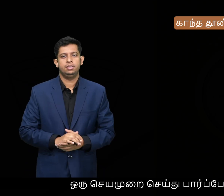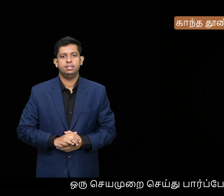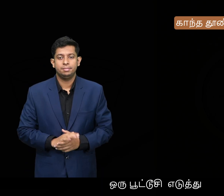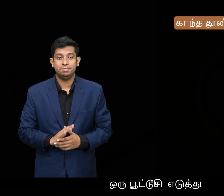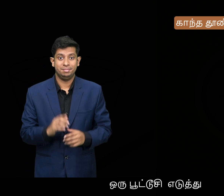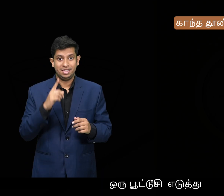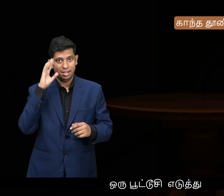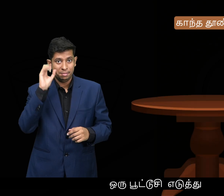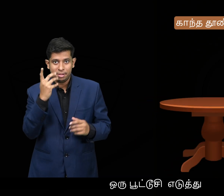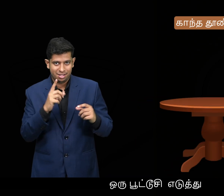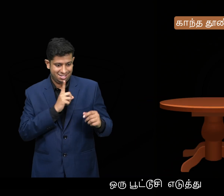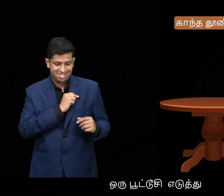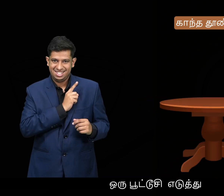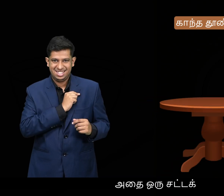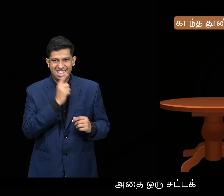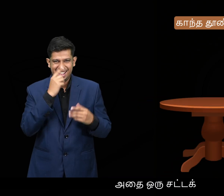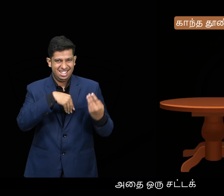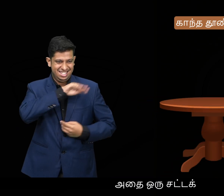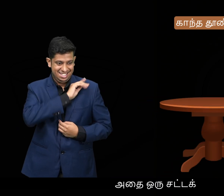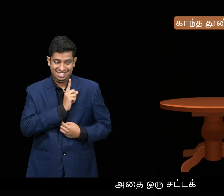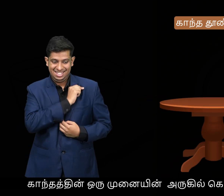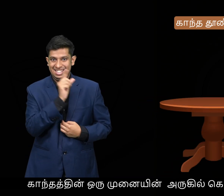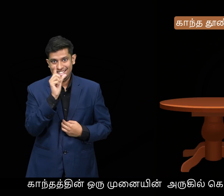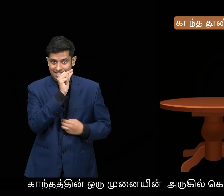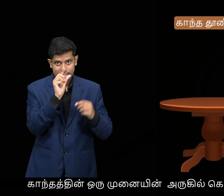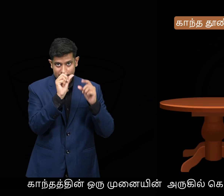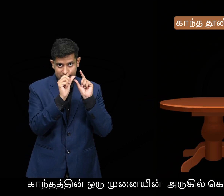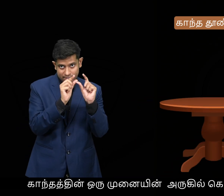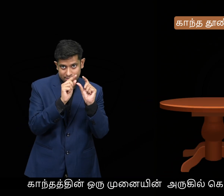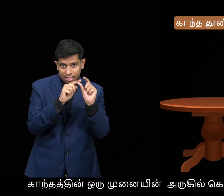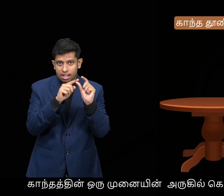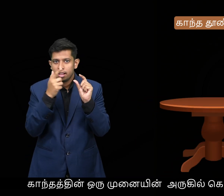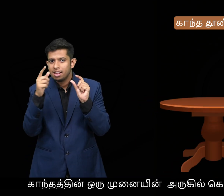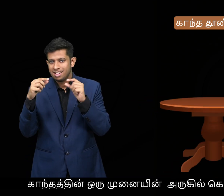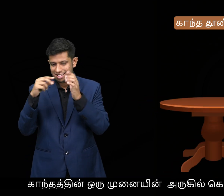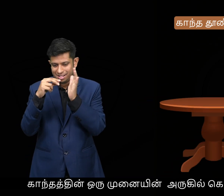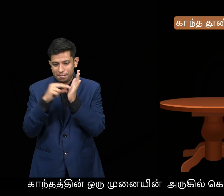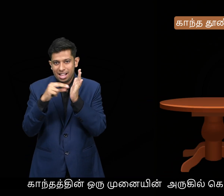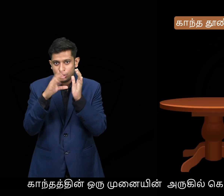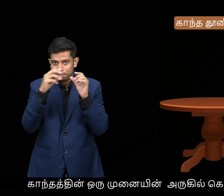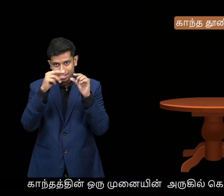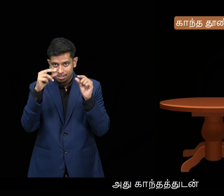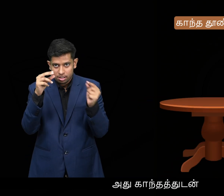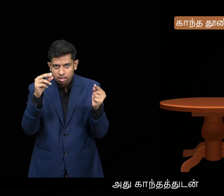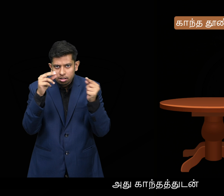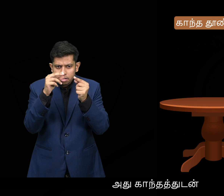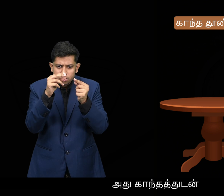ஒரு பூட்டூசி எடுத்து அதை ஒரு சட்ட காந்தத்தின் ஒரு முனையின் அருகில் கொண்டு வந்து அந்த